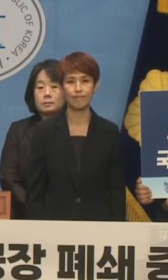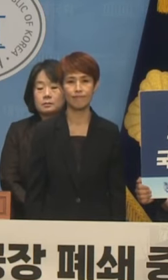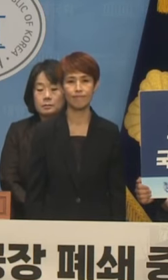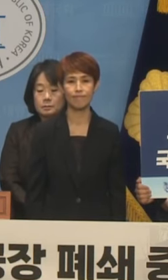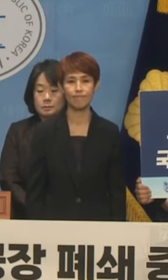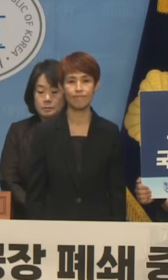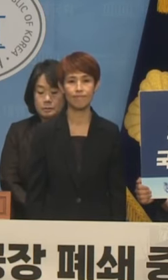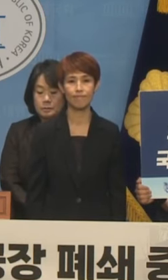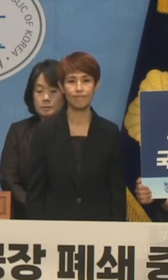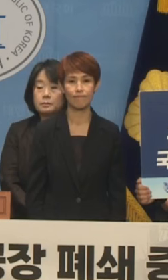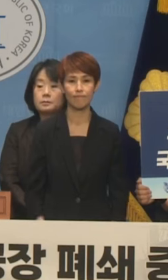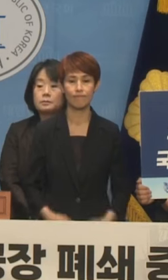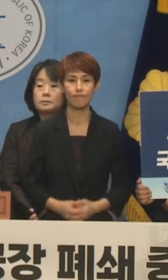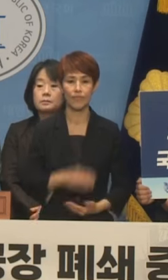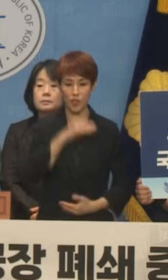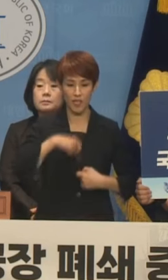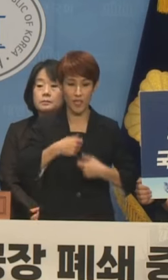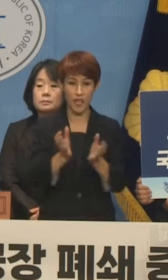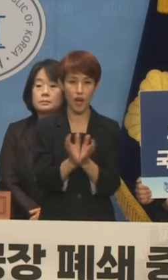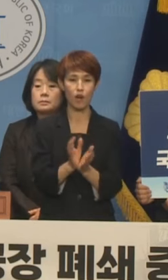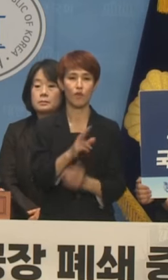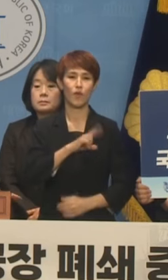네, 정의당 국회의원 양경규입니다.